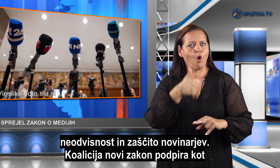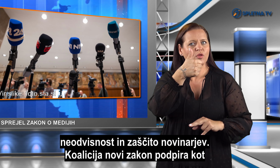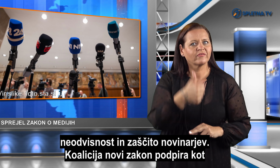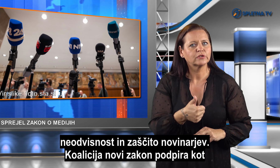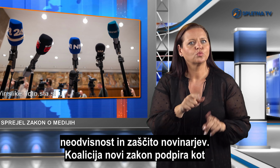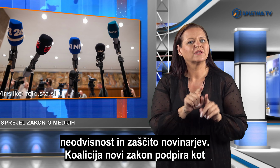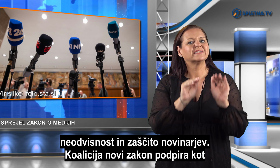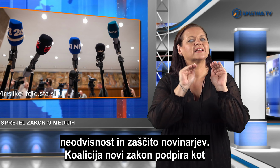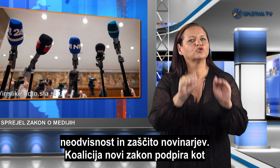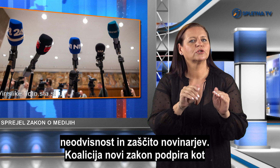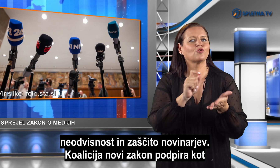novinarjev.